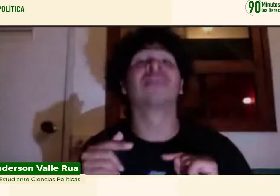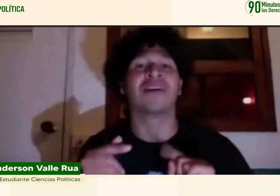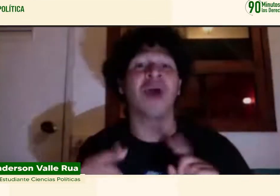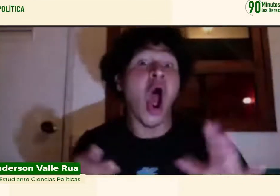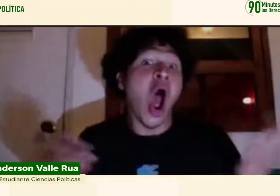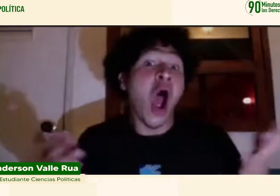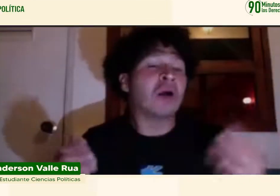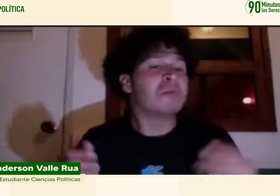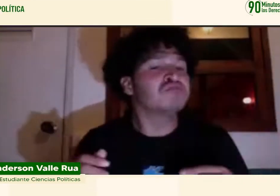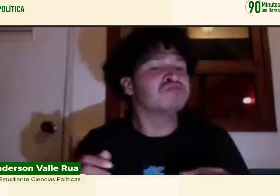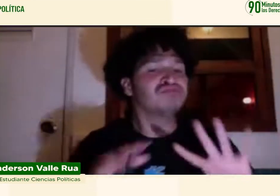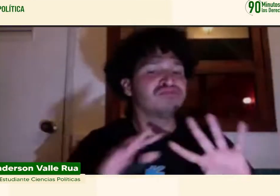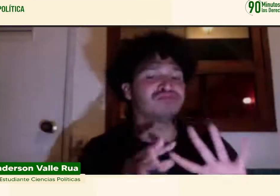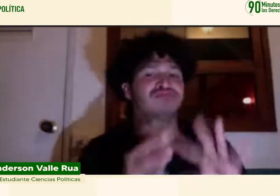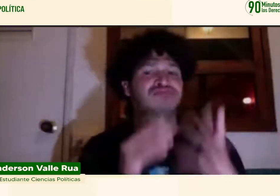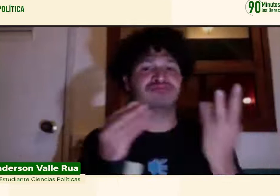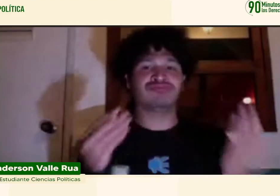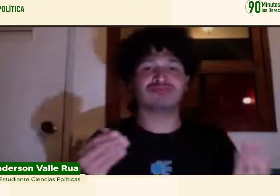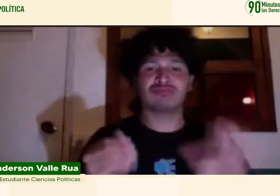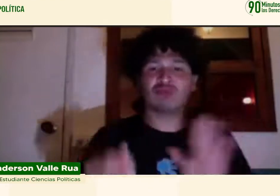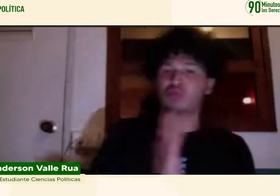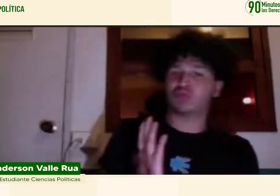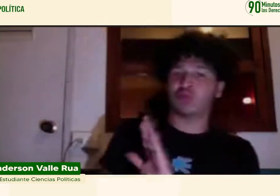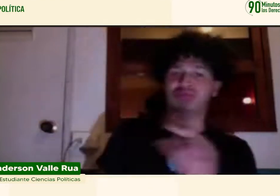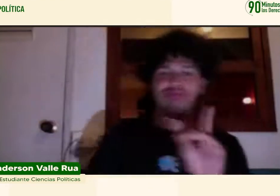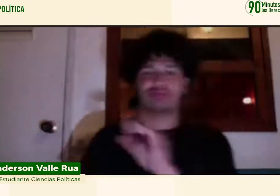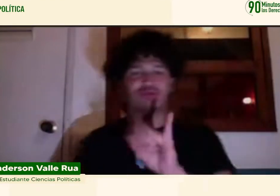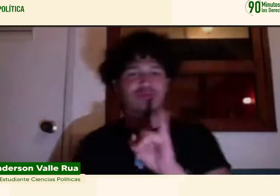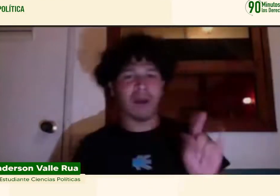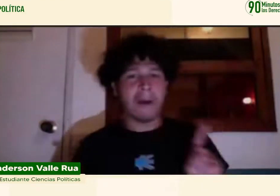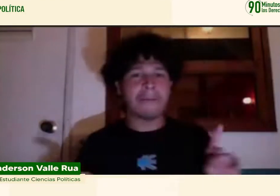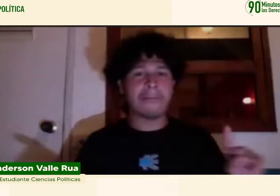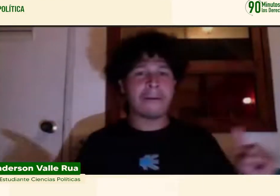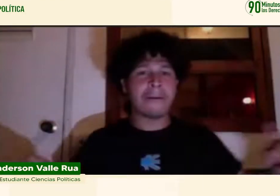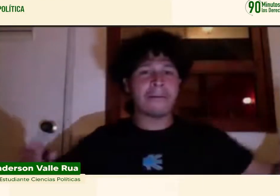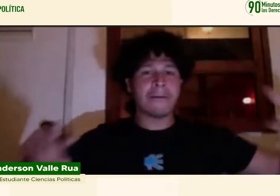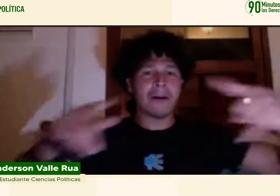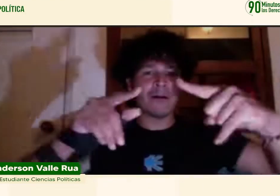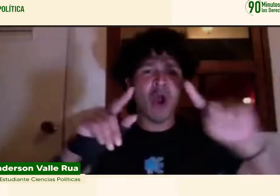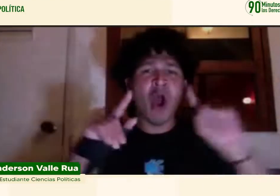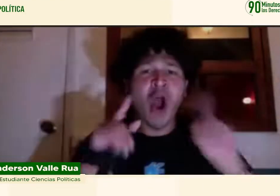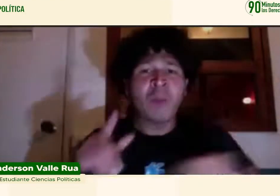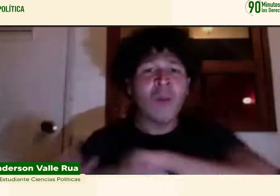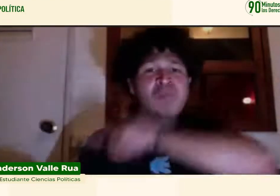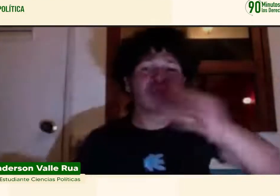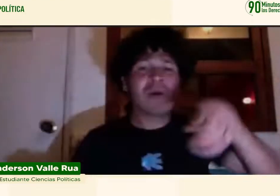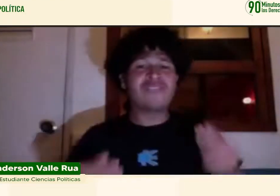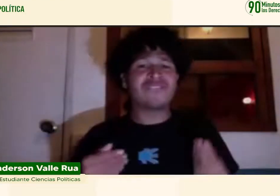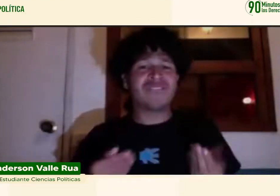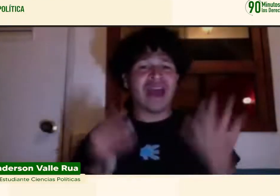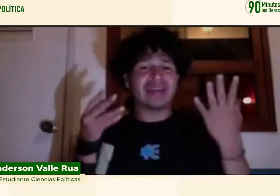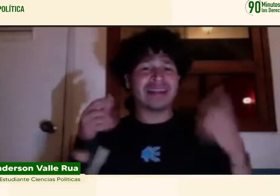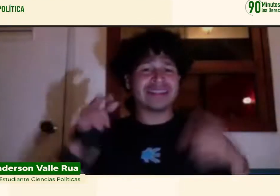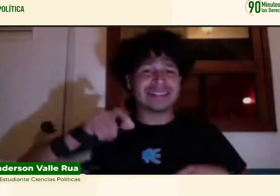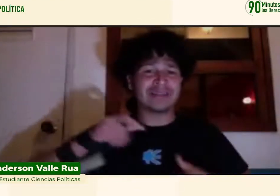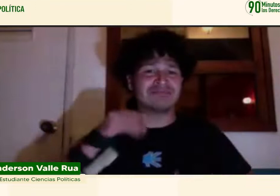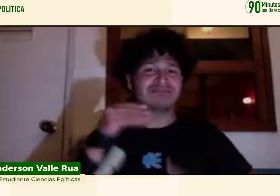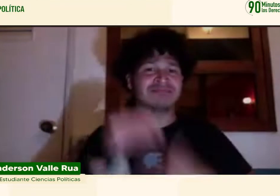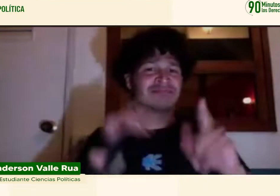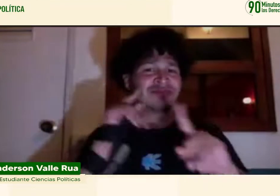establecer una apertura a cualquier carácter político en una promoción pedagógica didáctica a